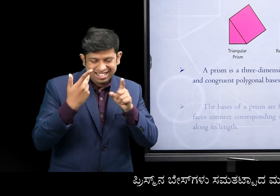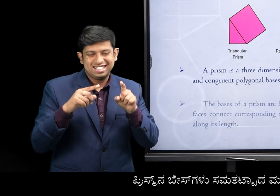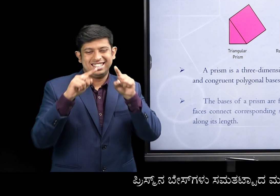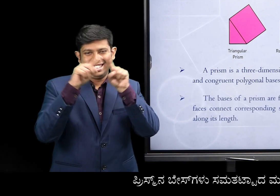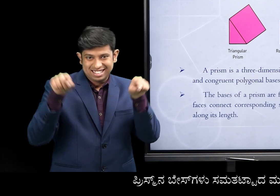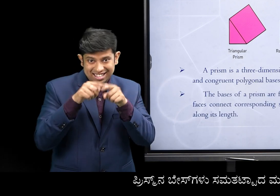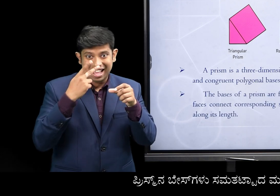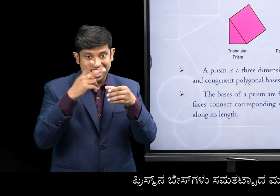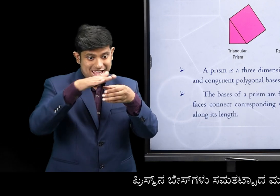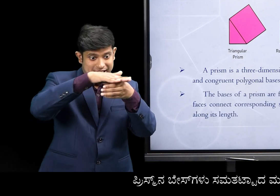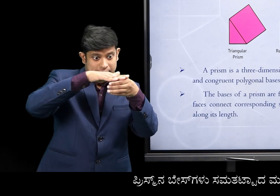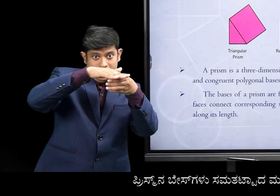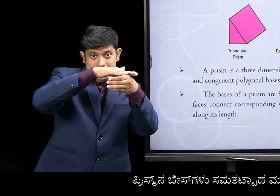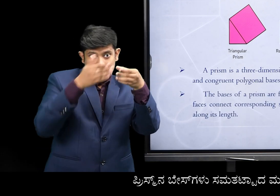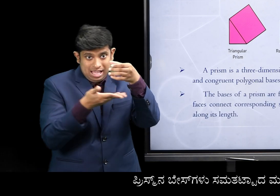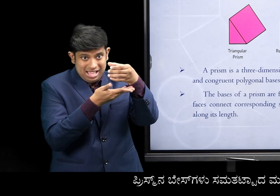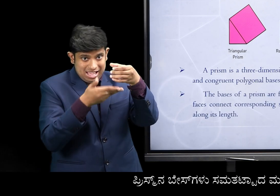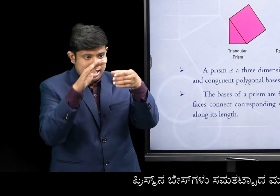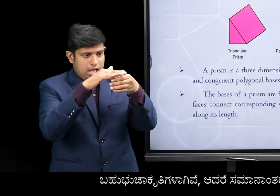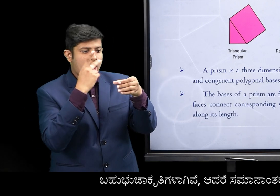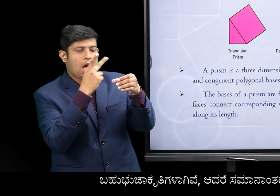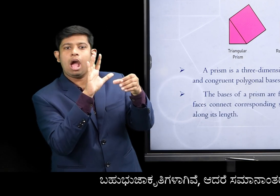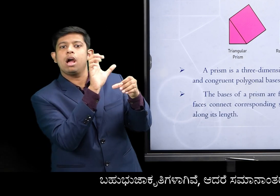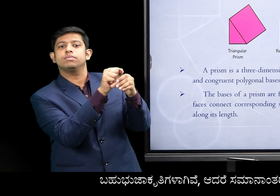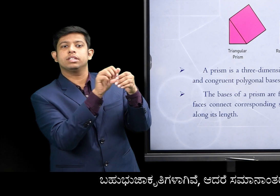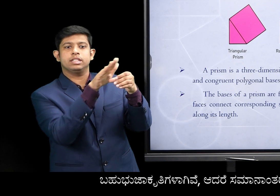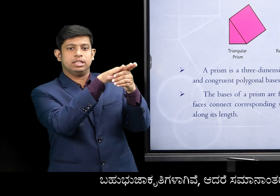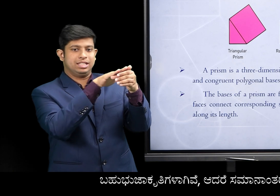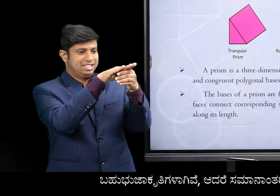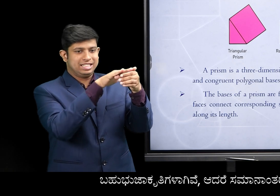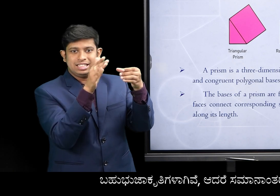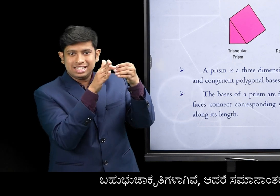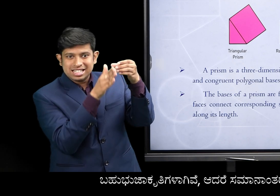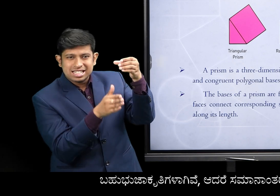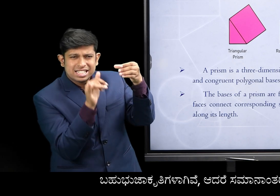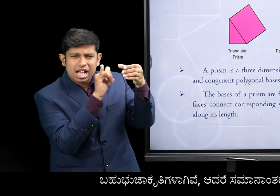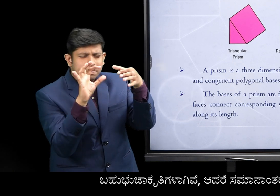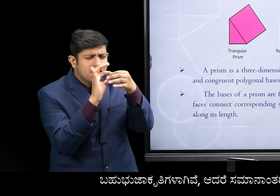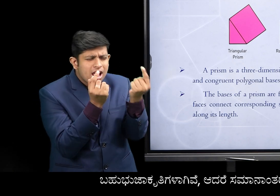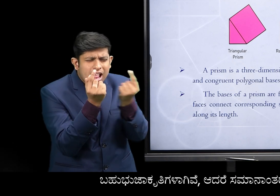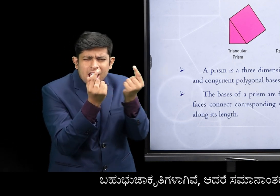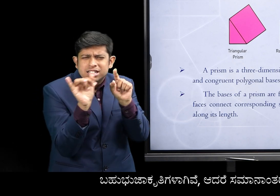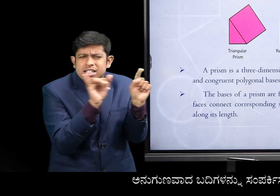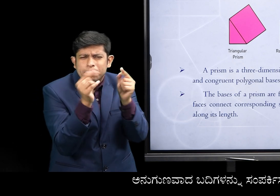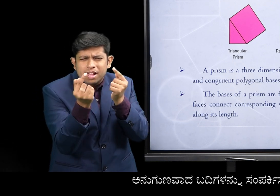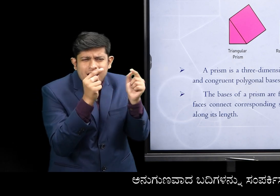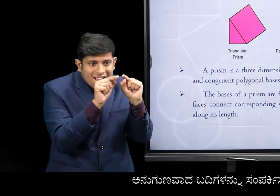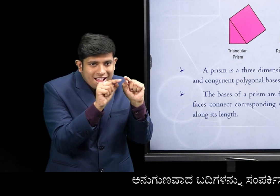ಪ್ರಿಸಂನ ಬೇಸ್ಗಳು ಸಮತಟ್ಟಾದ ಮತ್ತು ಒಂದೇ ರೀತಿಯ ಬಹುಭುಜಾಕೃತಿಗಳಾಗಿವೆ, ಆದರೆ ಸಮಾನಾಂತರ ಚತುರ್ಭುಜಗಳು ಬೇಸ್ಗಳ ಅನುಗುಣವಾದ